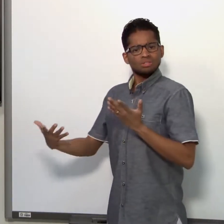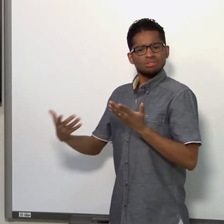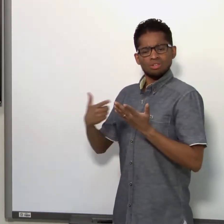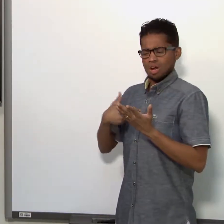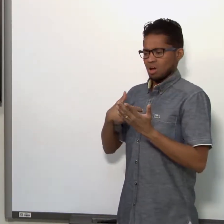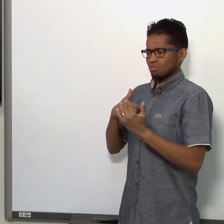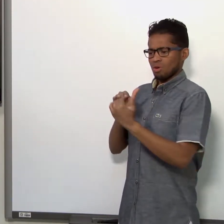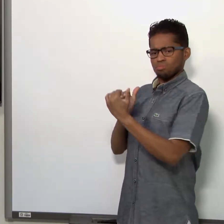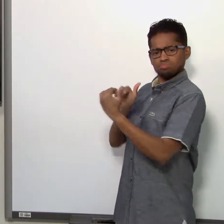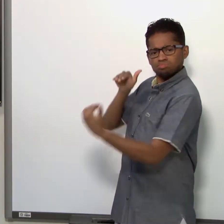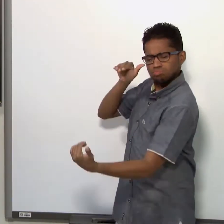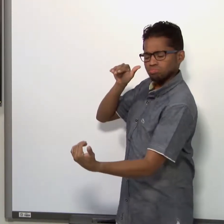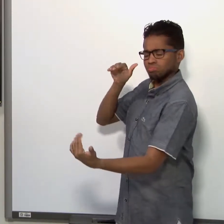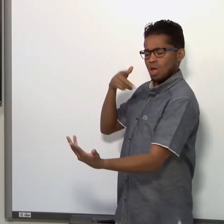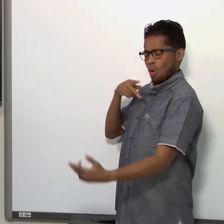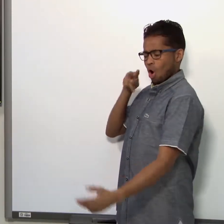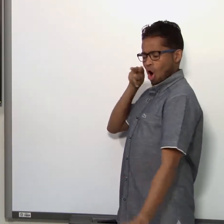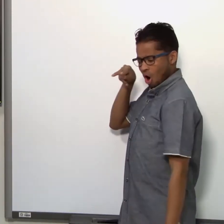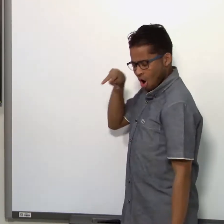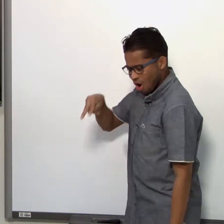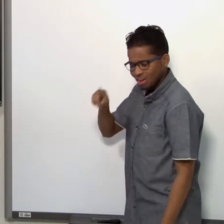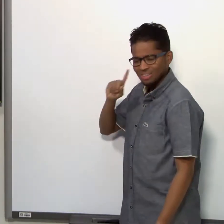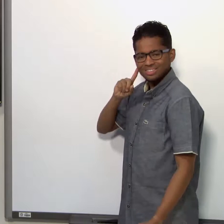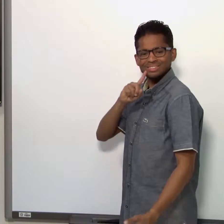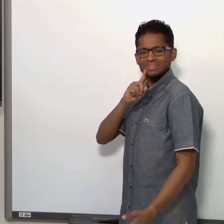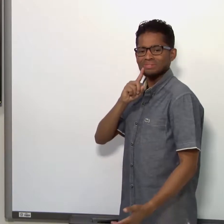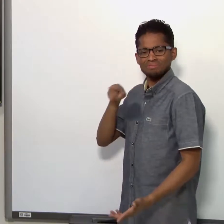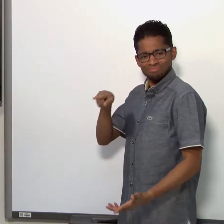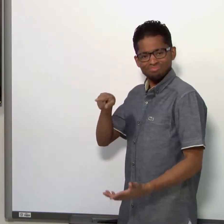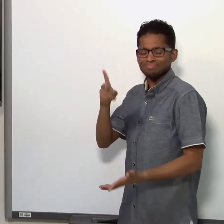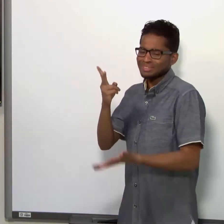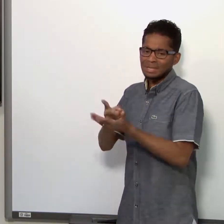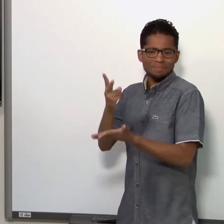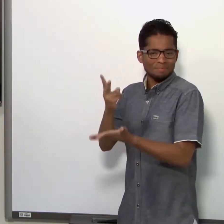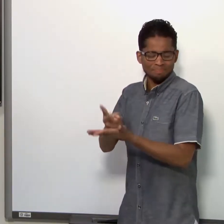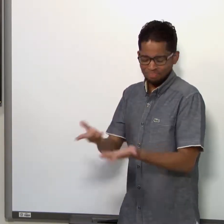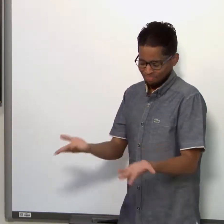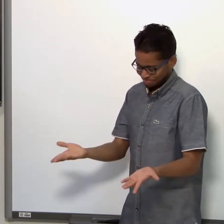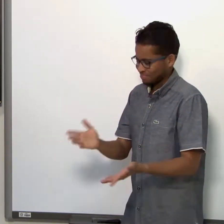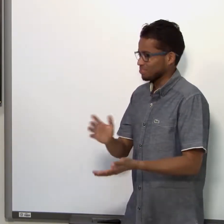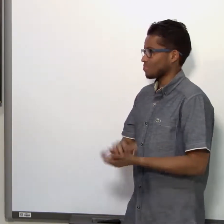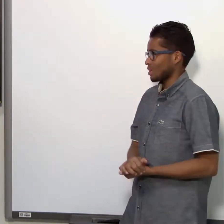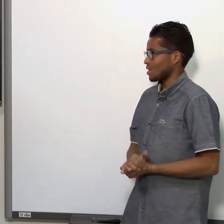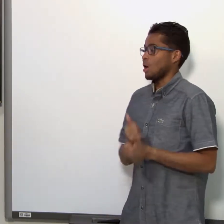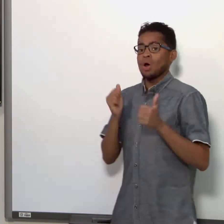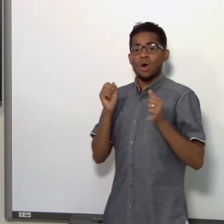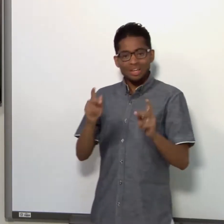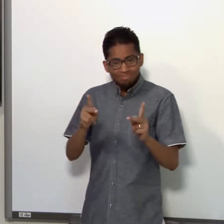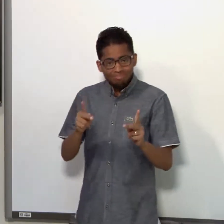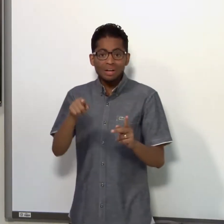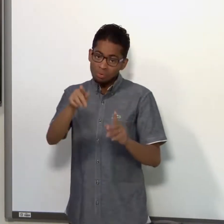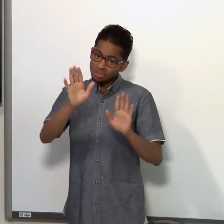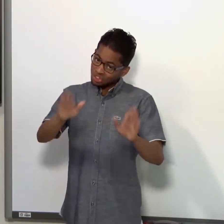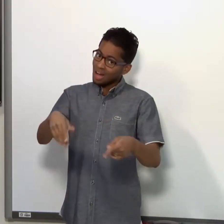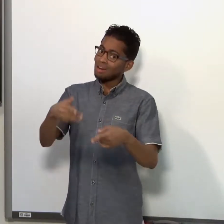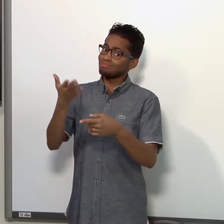o surdo. O ouvinte serve de modelo, ele está acima do surdo. Essa é a perspectiva sempre. Ok?